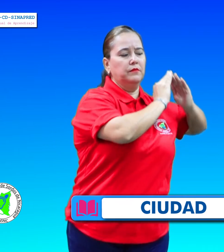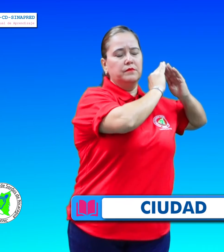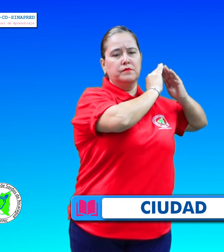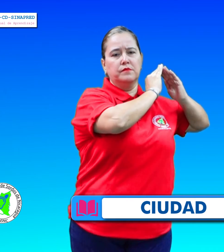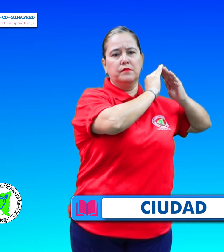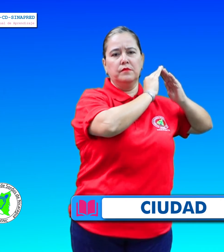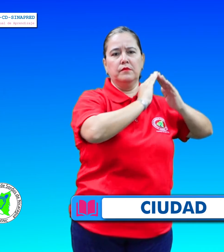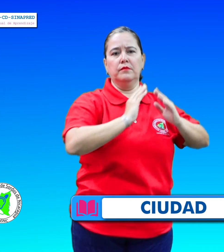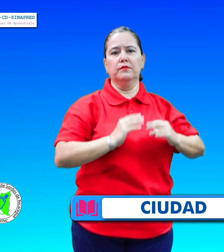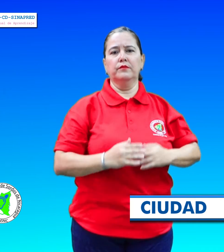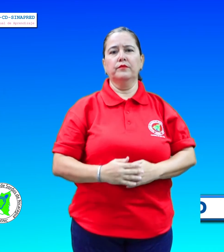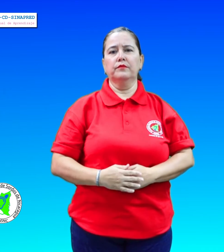Ciudad.